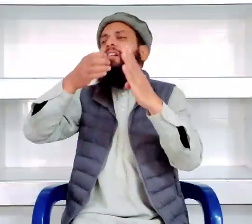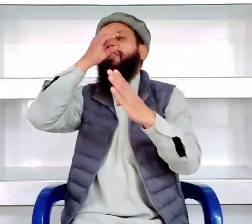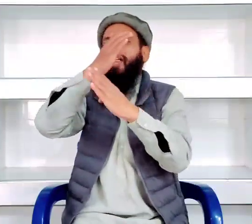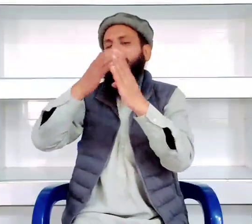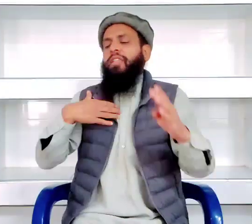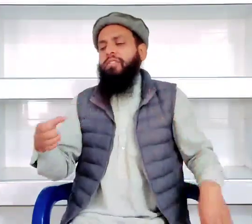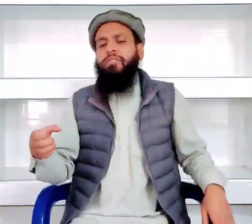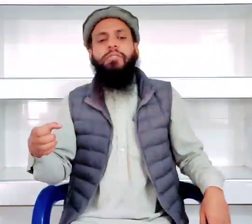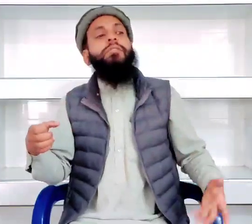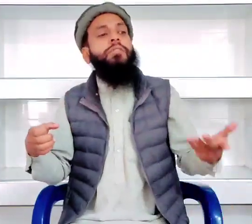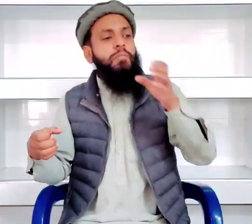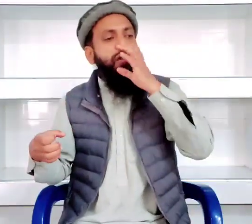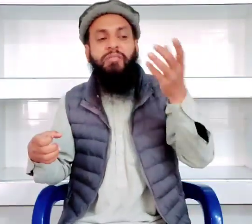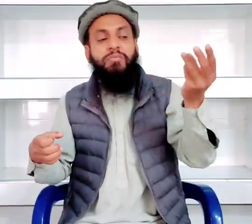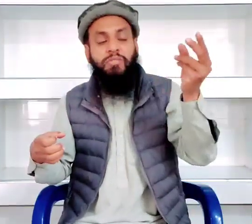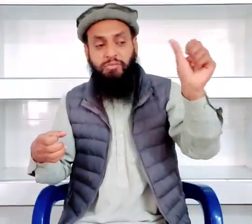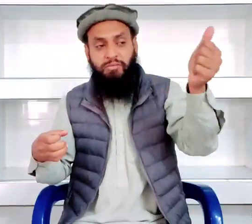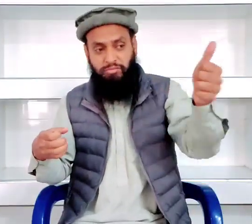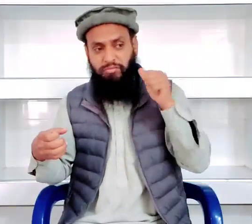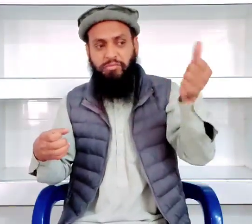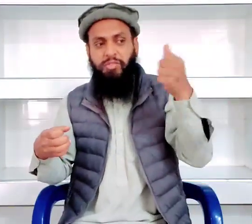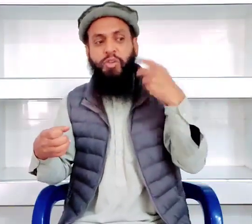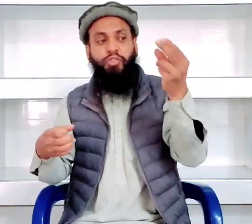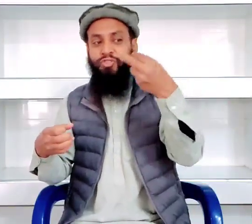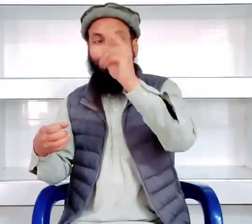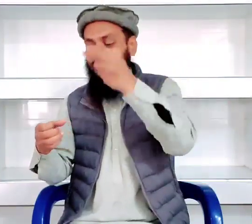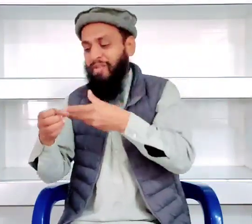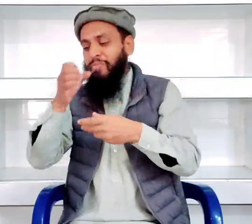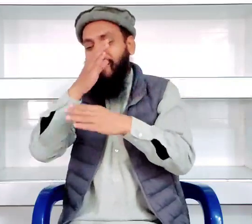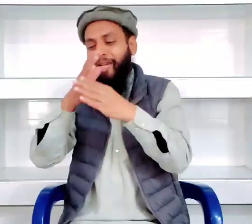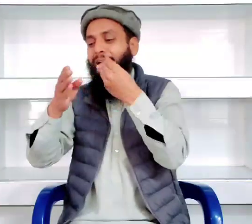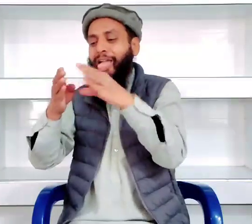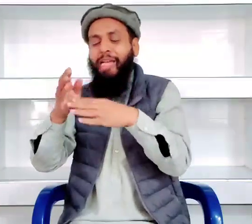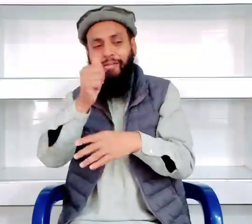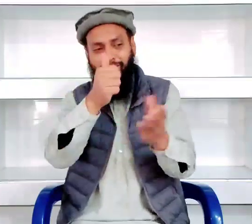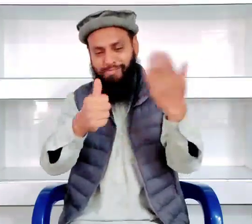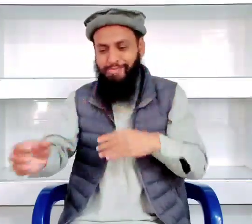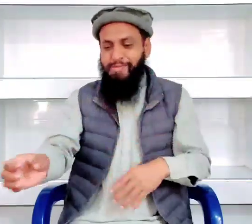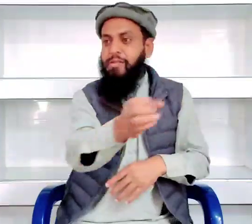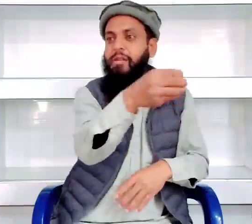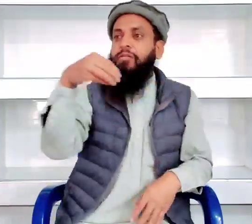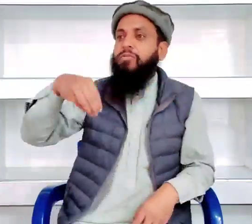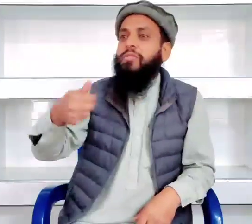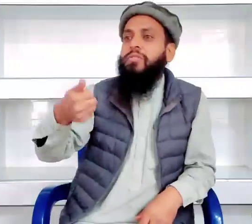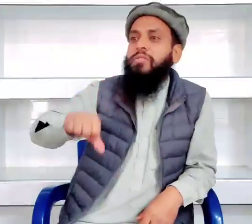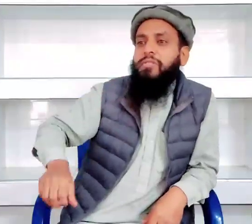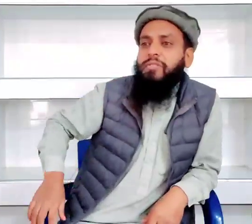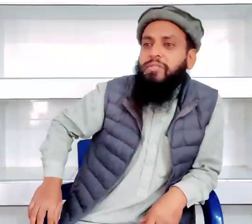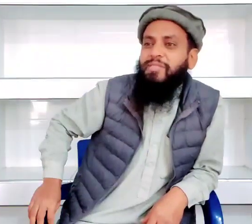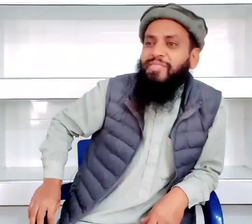فی المائے کہ پانی کے اندر مچھلی نو بیچن تو منع فرمایا ویسے مچھلی سیل کرنا گناہ